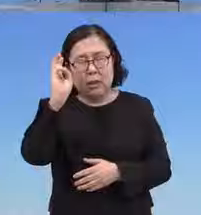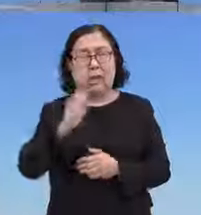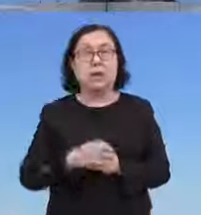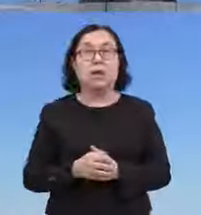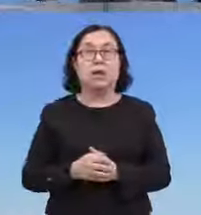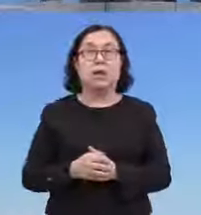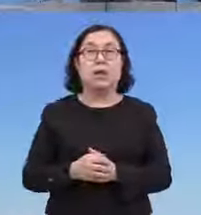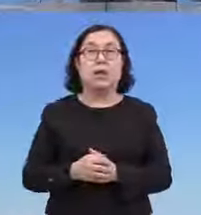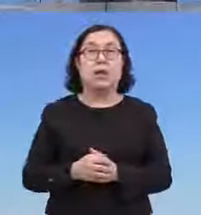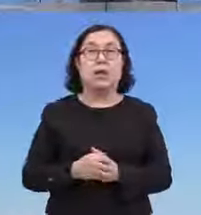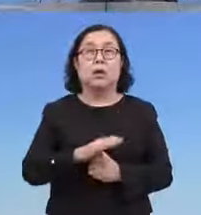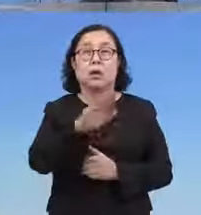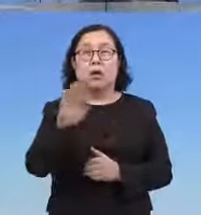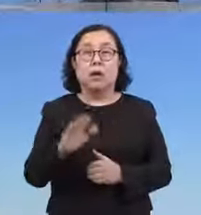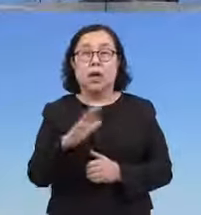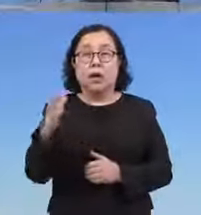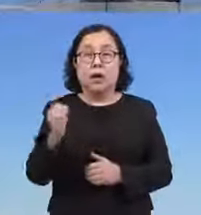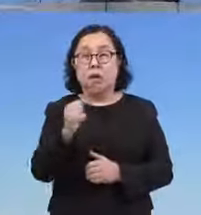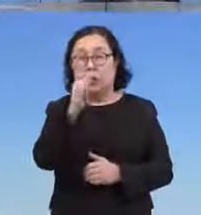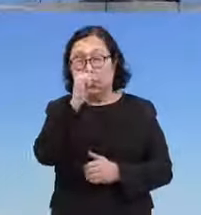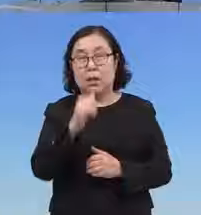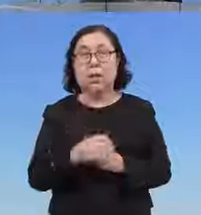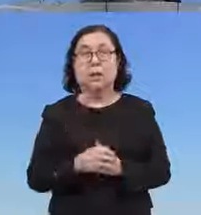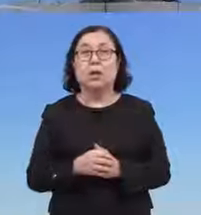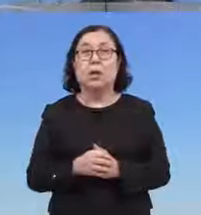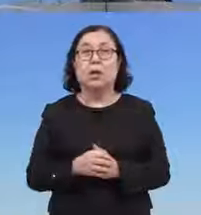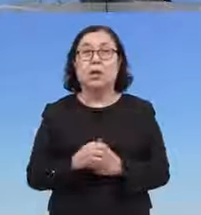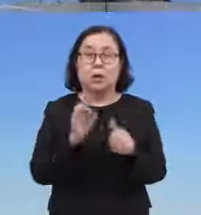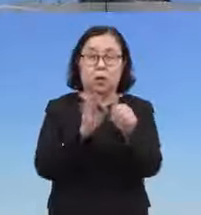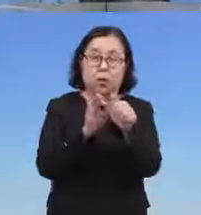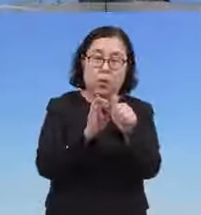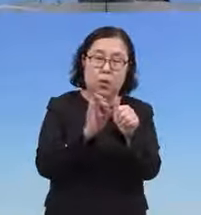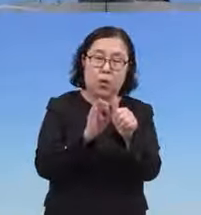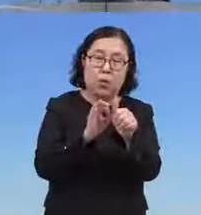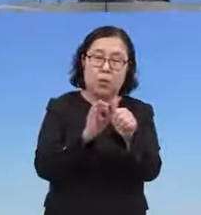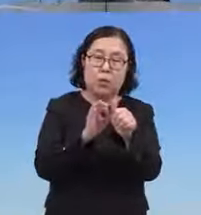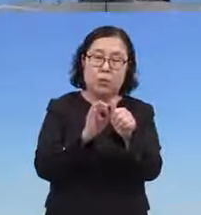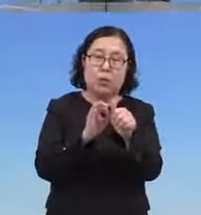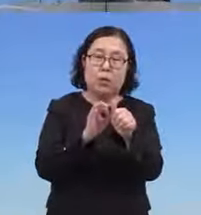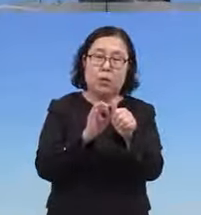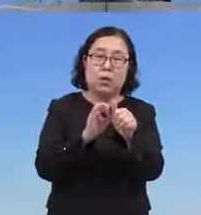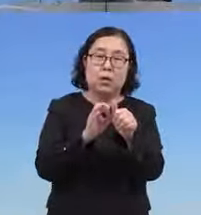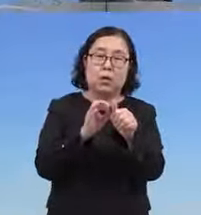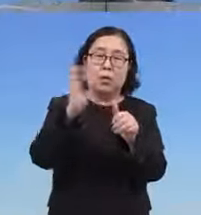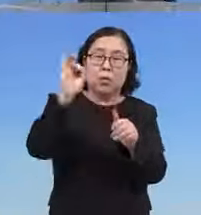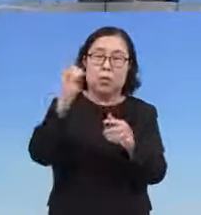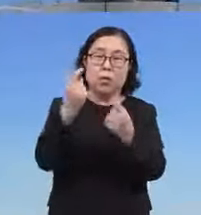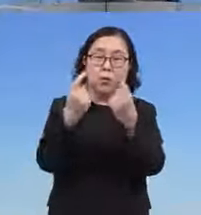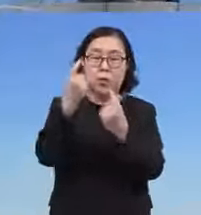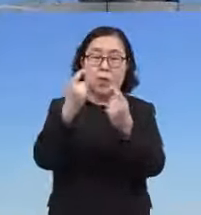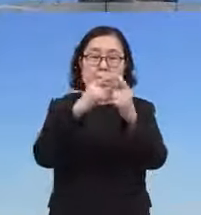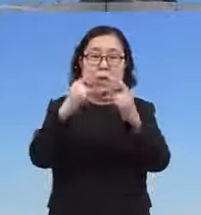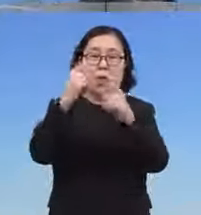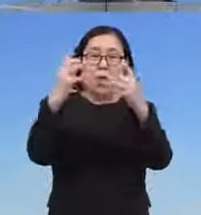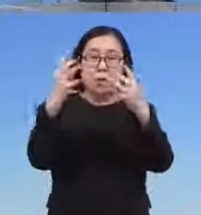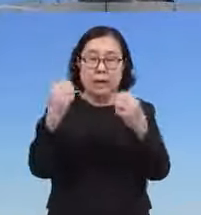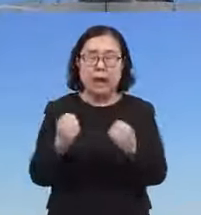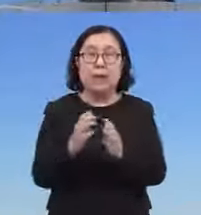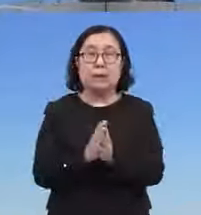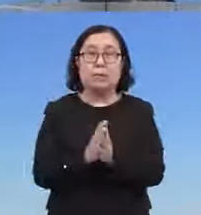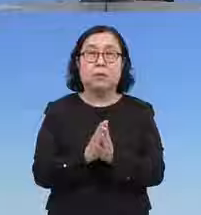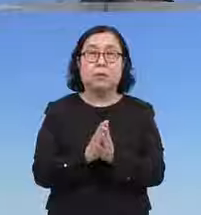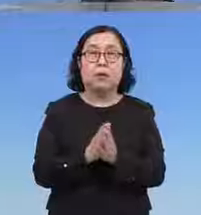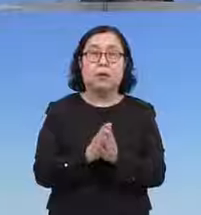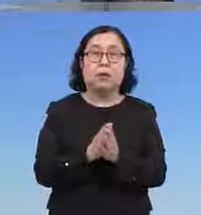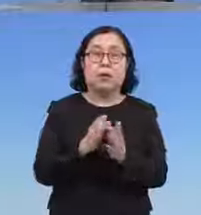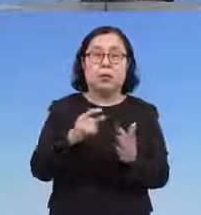설명했습니다. 혹시 우리가 갖고 있는 이 후원 금액보다 자원하는 교회가 더